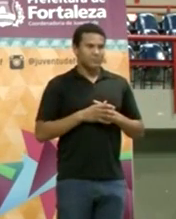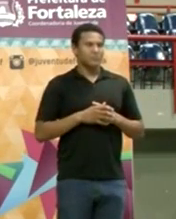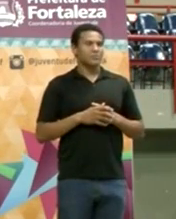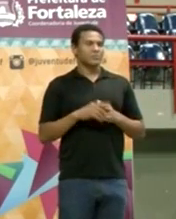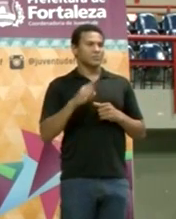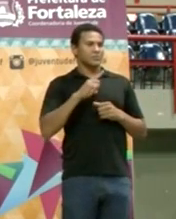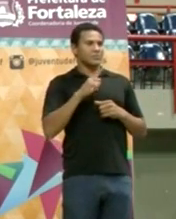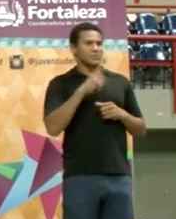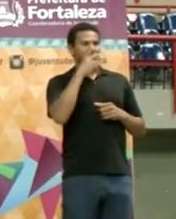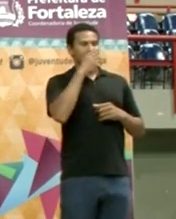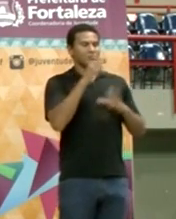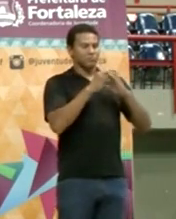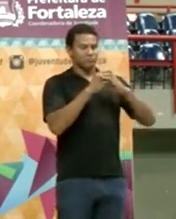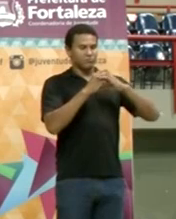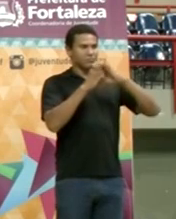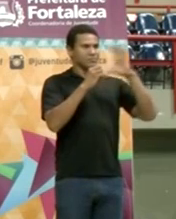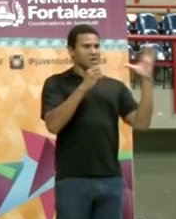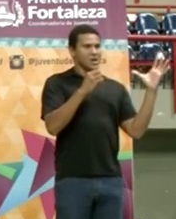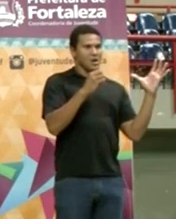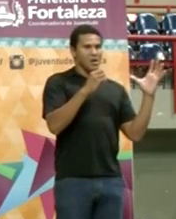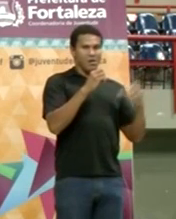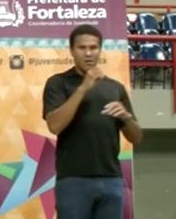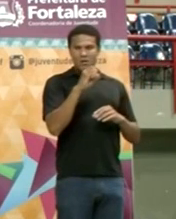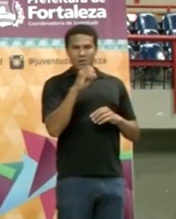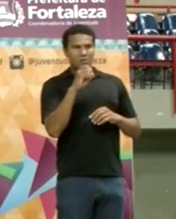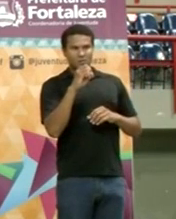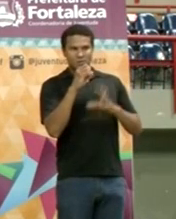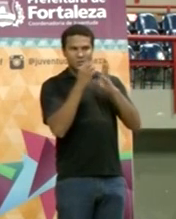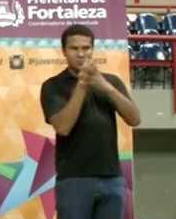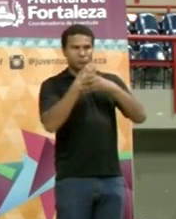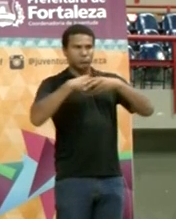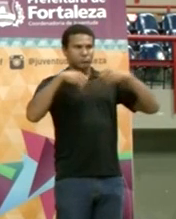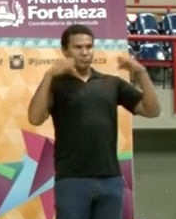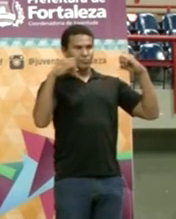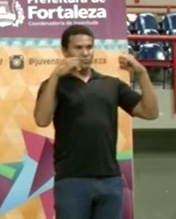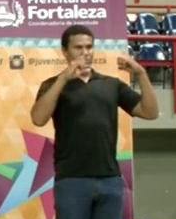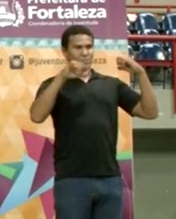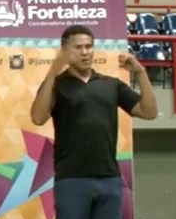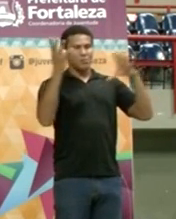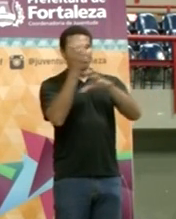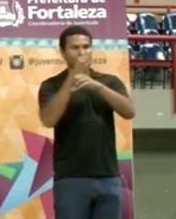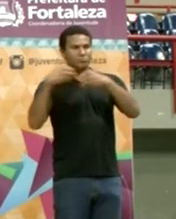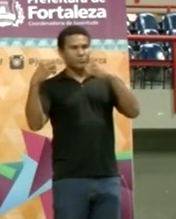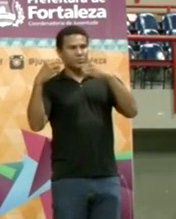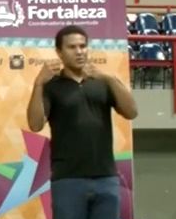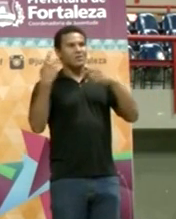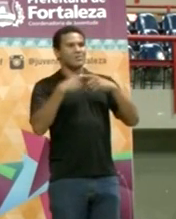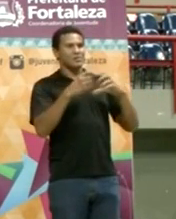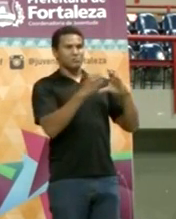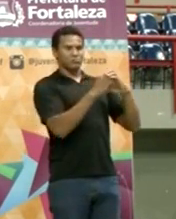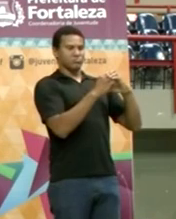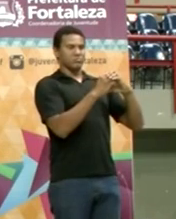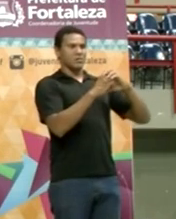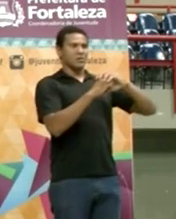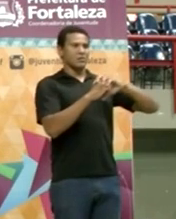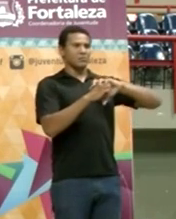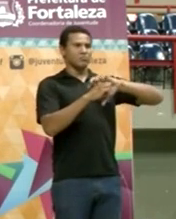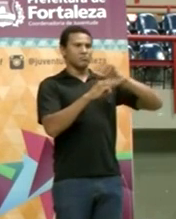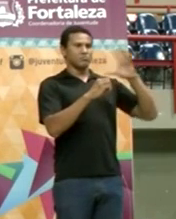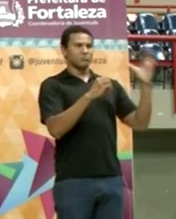seria o abandono da cápsula, né? Que ele vai ter que fazer, na realidade ele vai ter que abandonar a cápsula onde ele está, que seria o